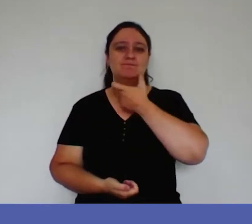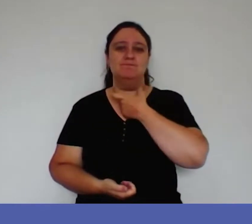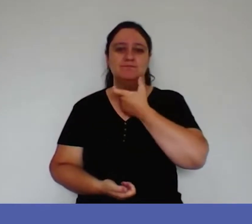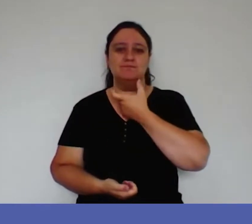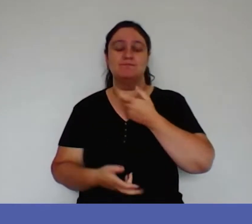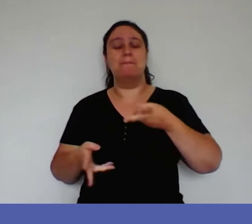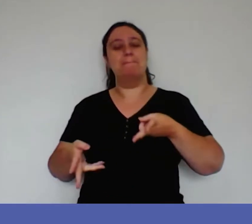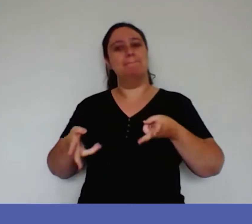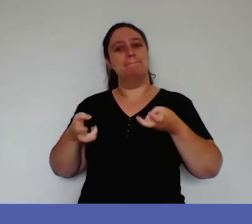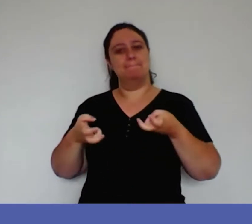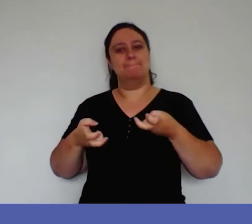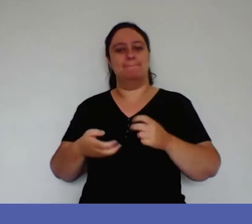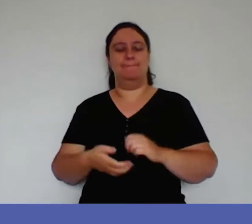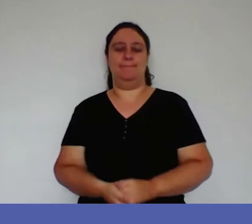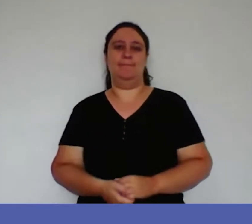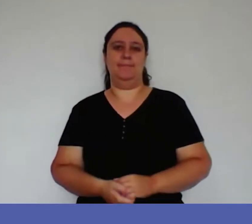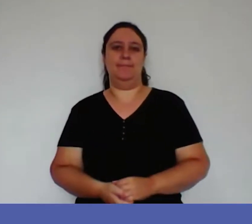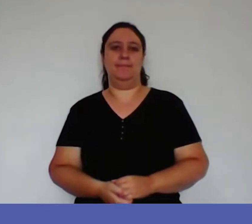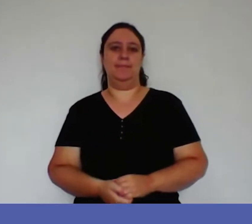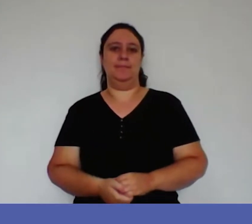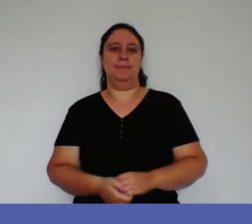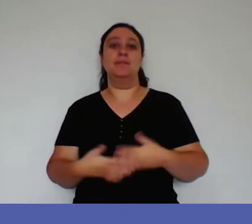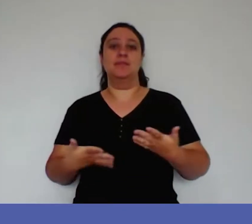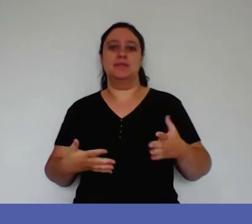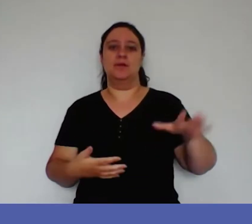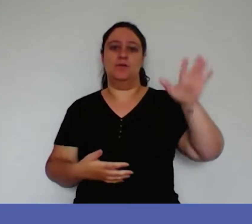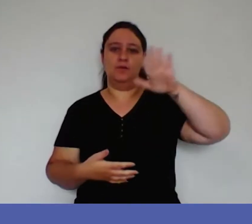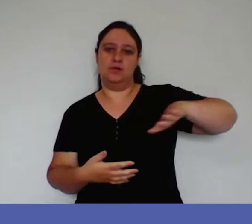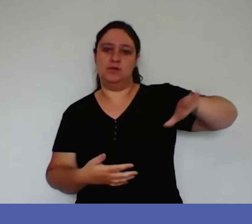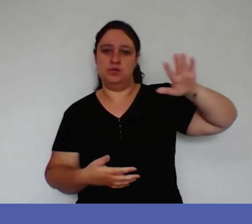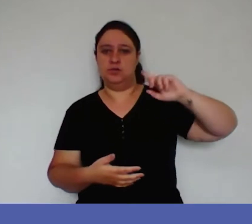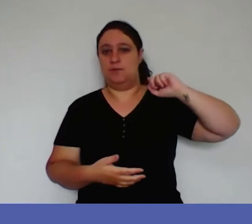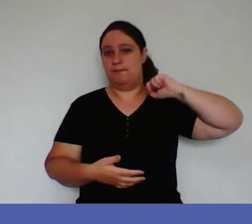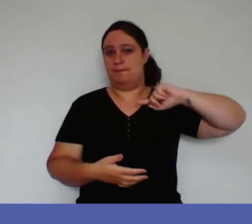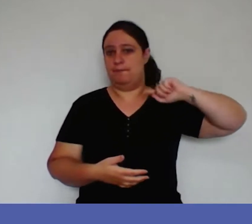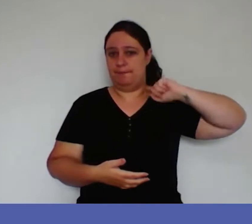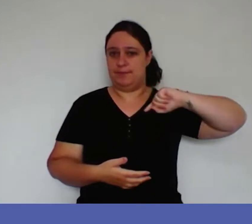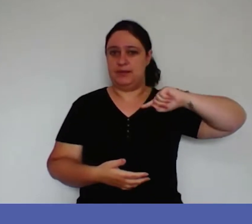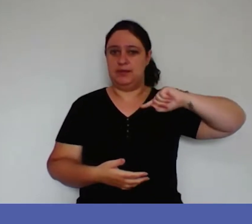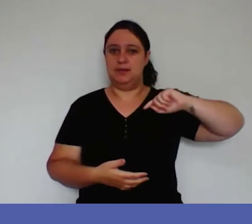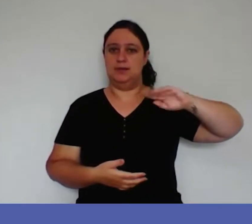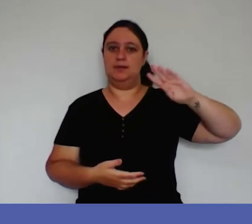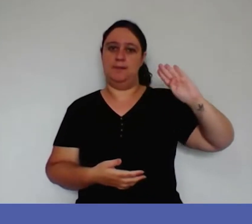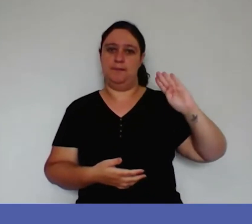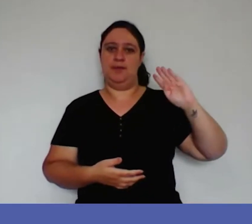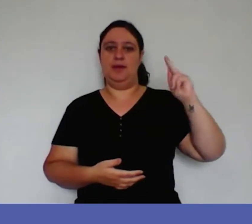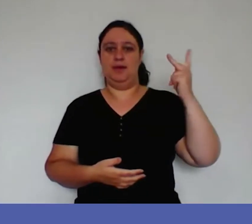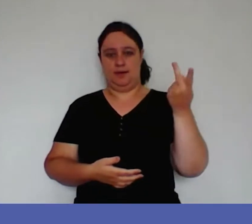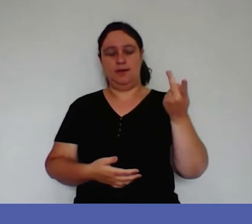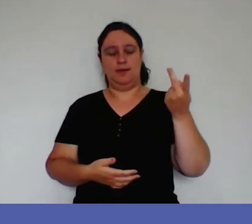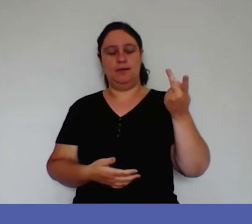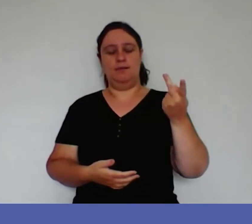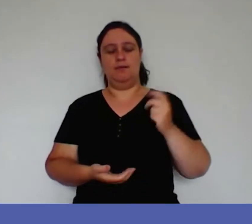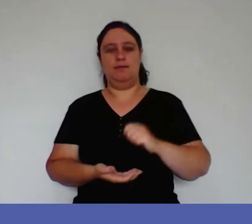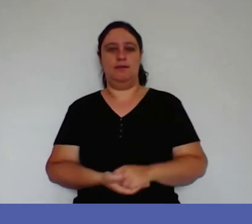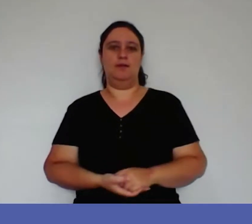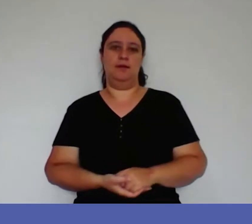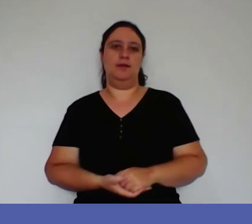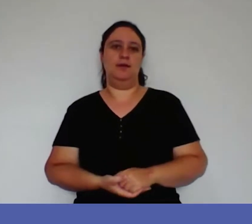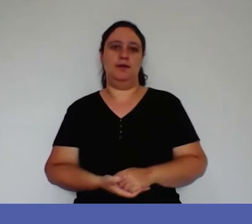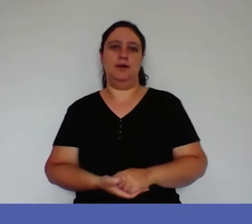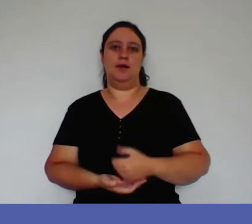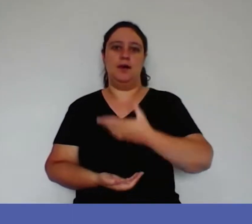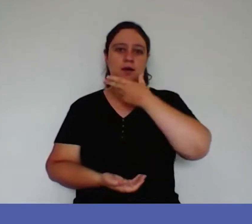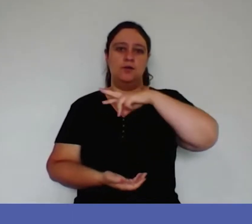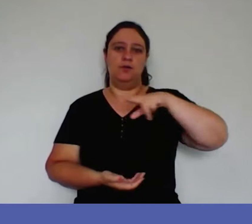Aí, a região de Belo Horizonte, irmão, né, Reinaldo Rodrigues, o irmão já falecido,